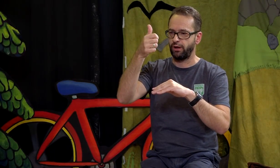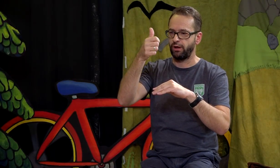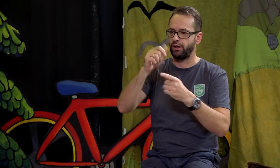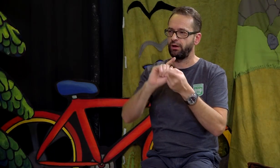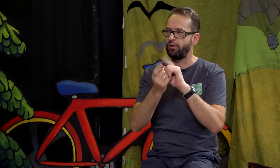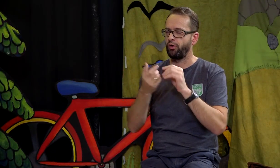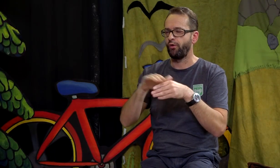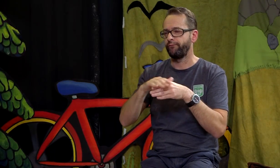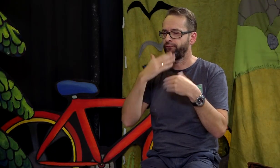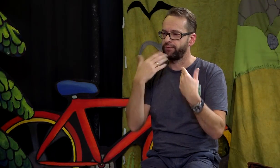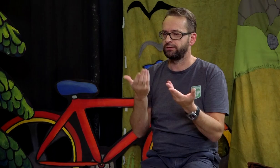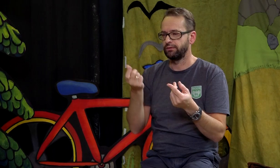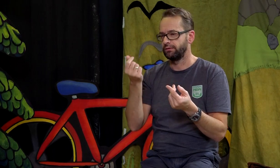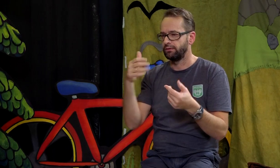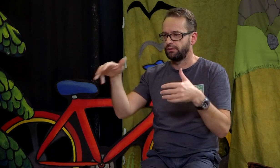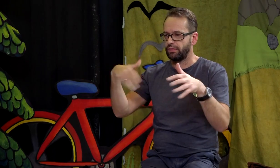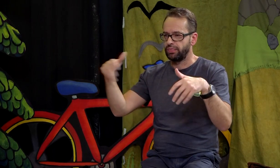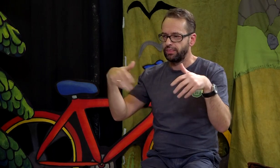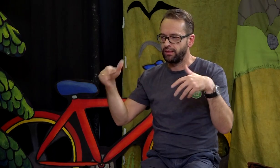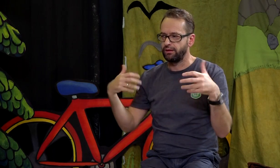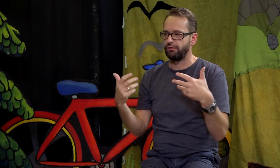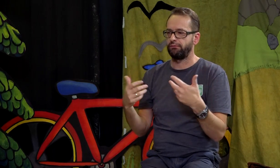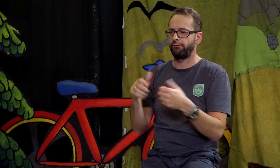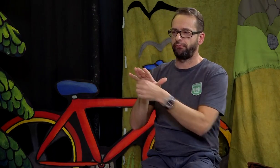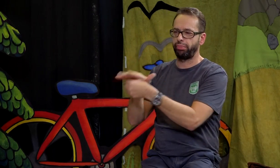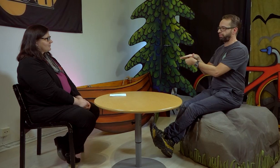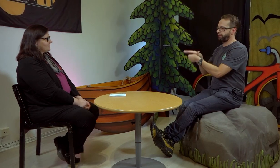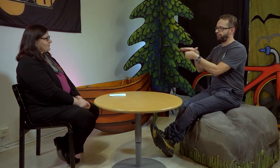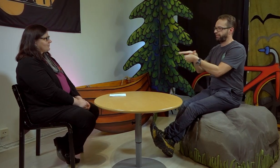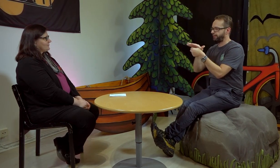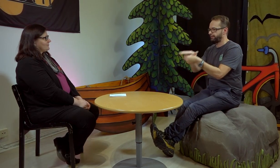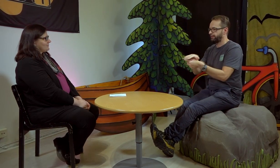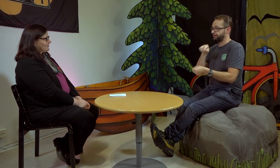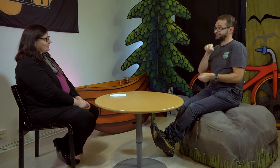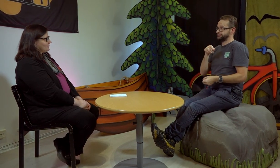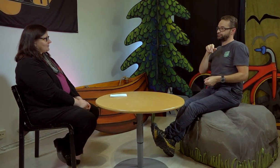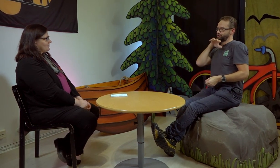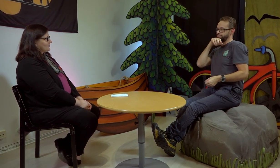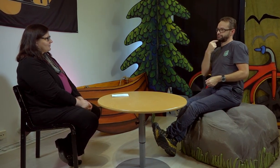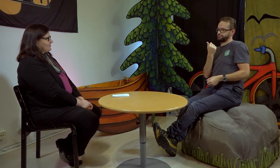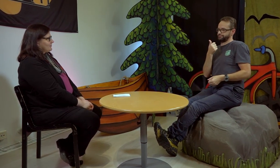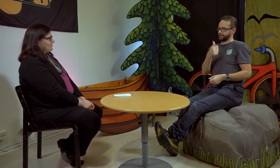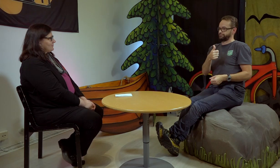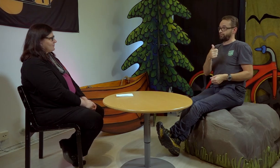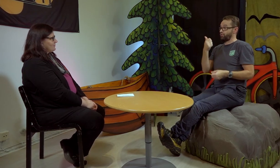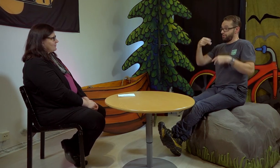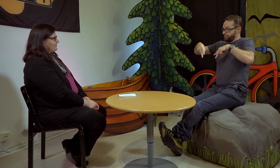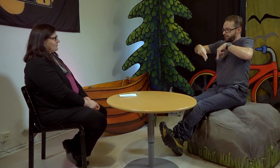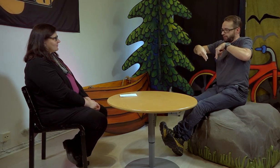nousi korkeammalle alueelle, alalle ja alkoi sortaa muita ja alkoi pomoilemaan. Ja hän nousi